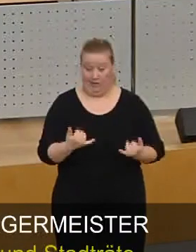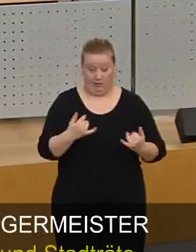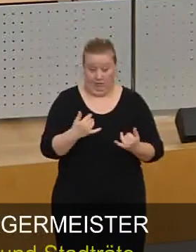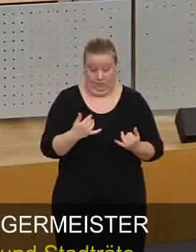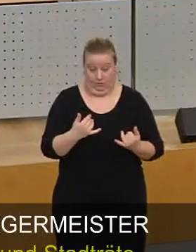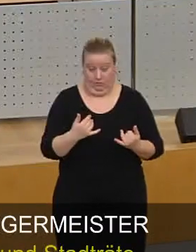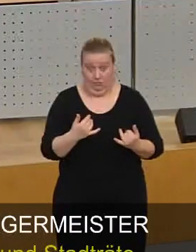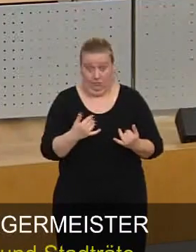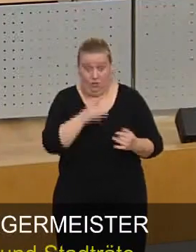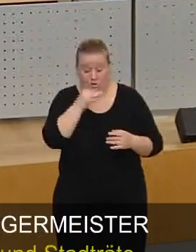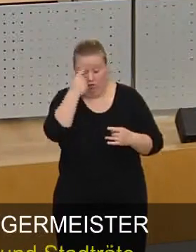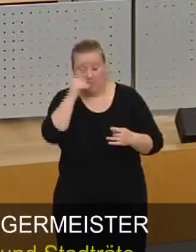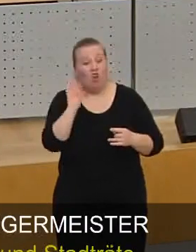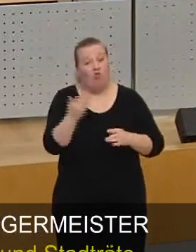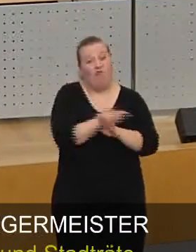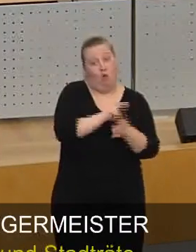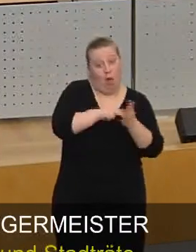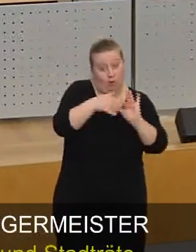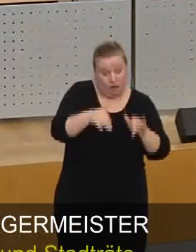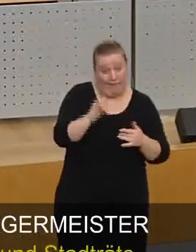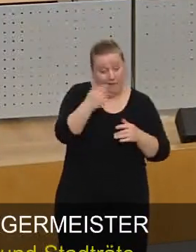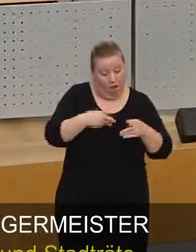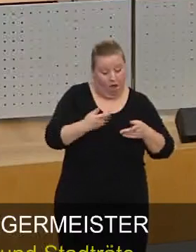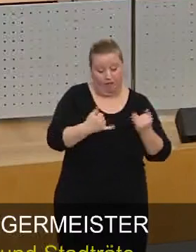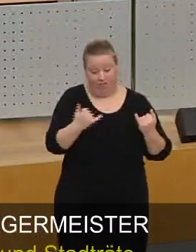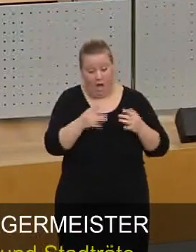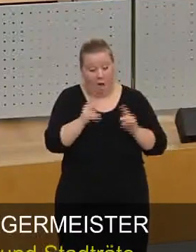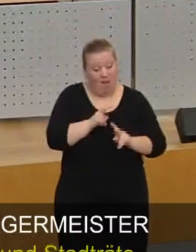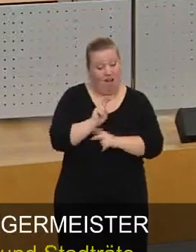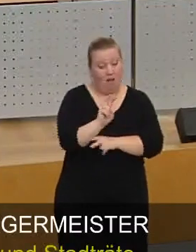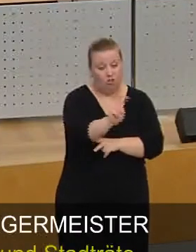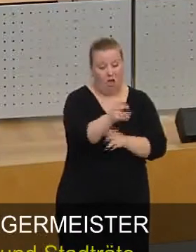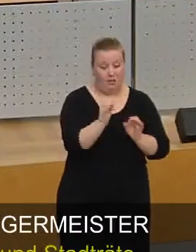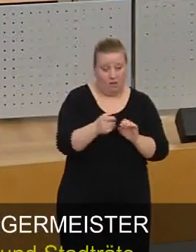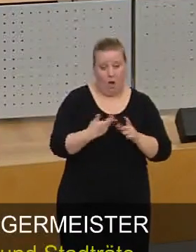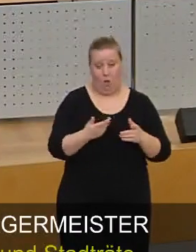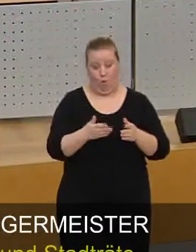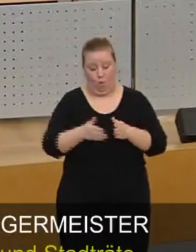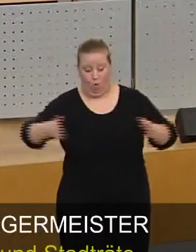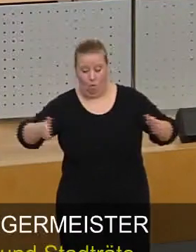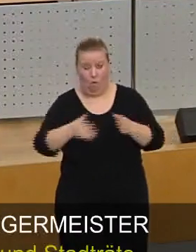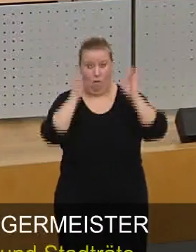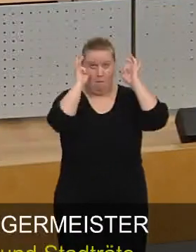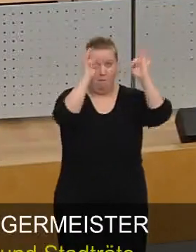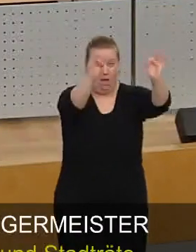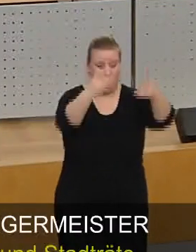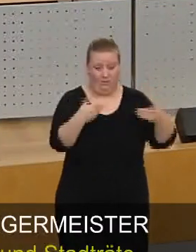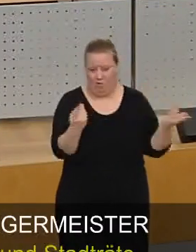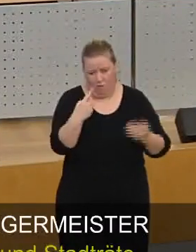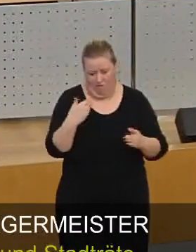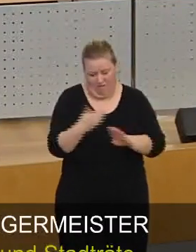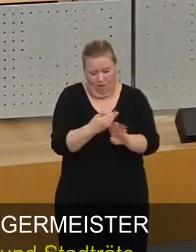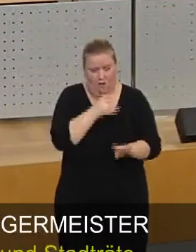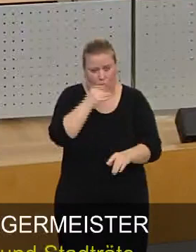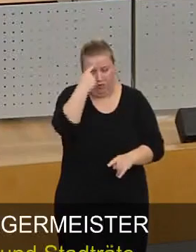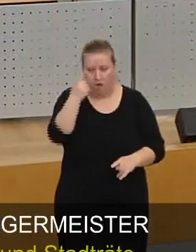wissen, auch wenn wir da schon erste Vorplanung haben, noch nicht wissen, wo da genau die Gleise liegen, wo die Abspannungsmasten und so weiter fortstehen. Das hat auch